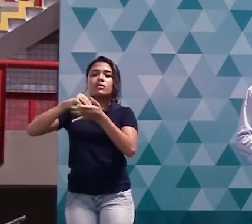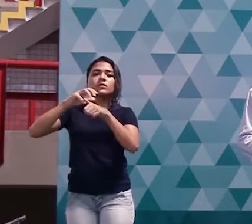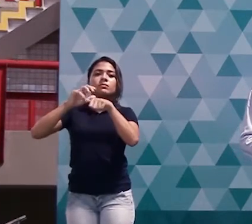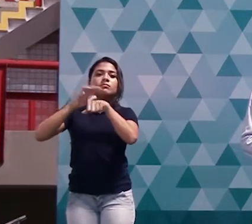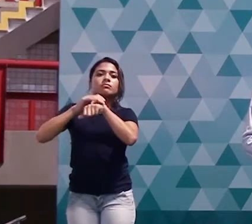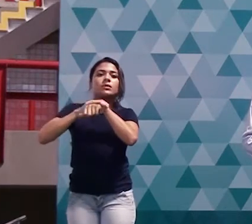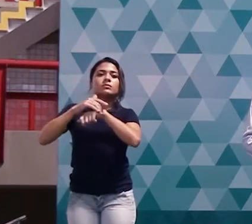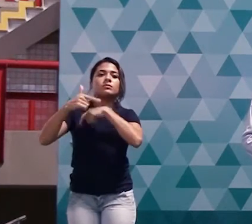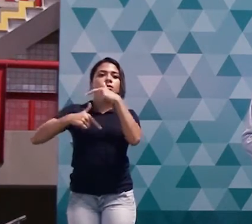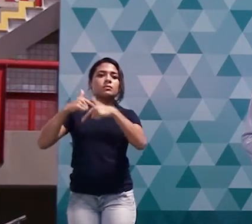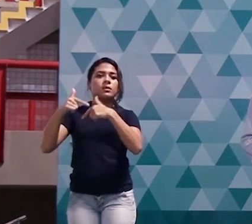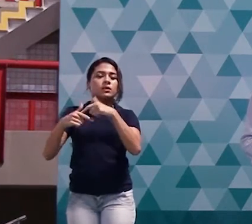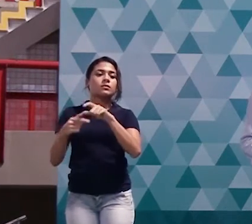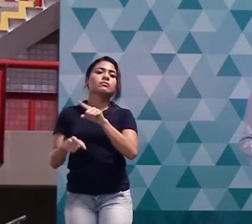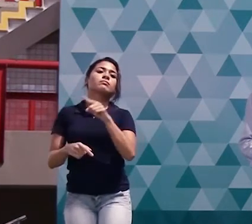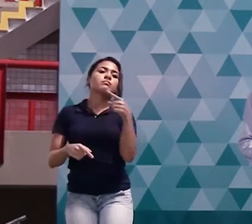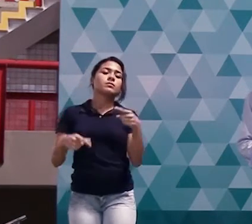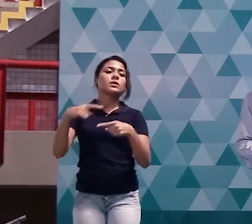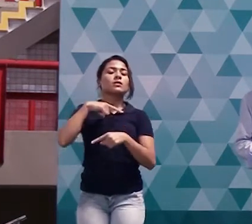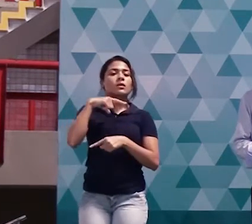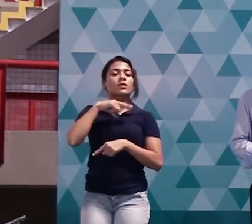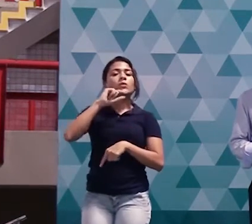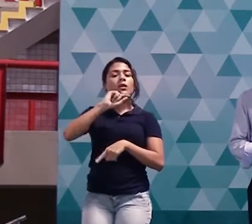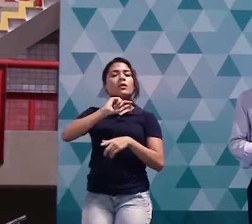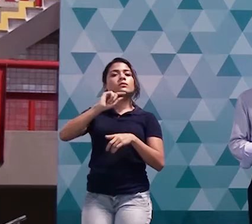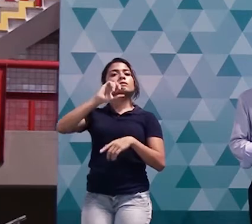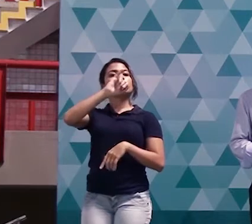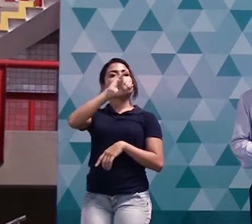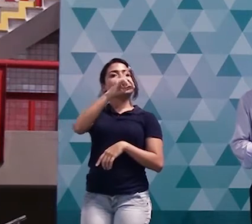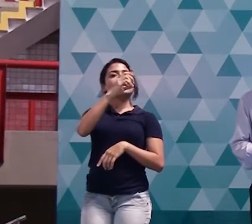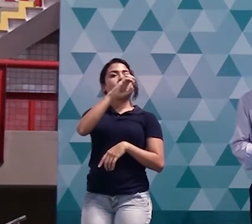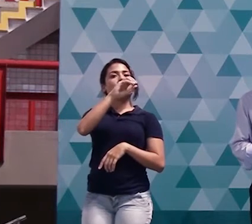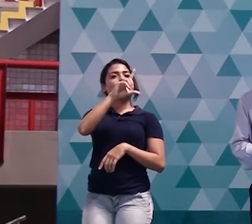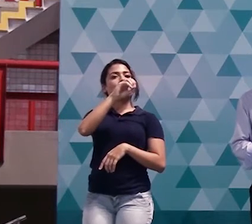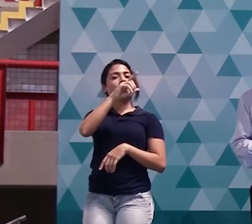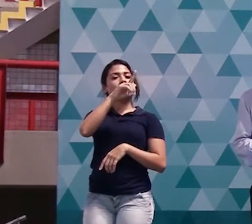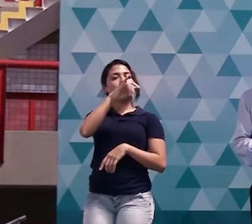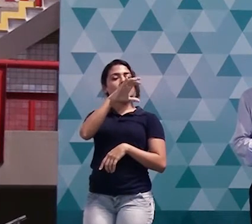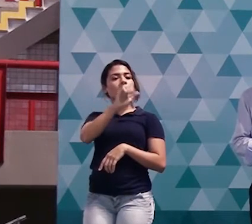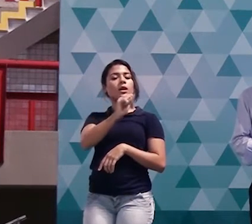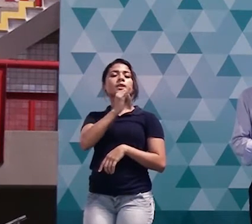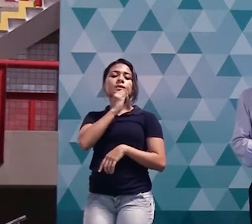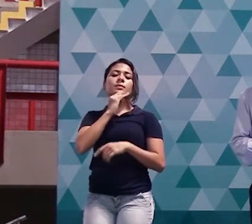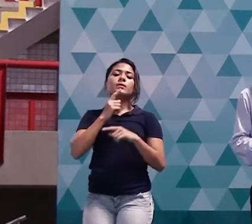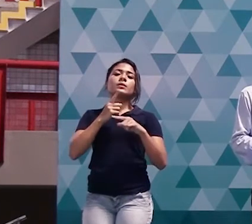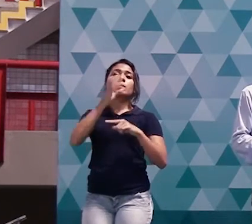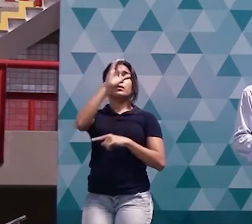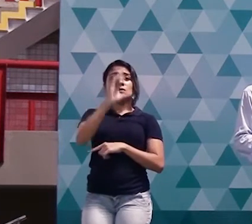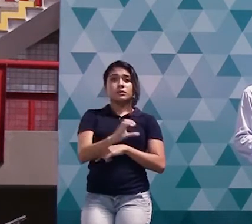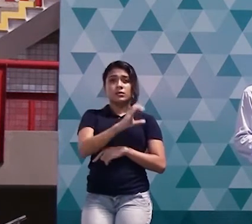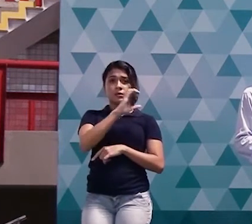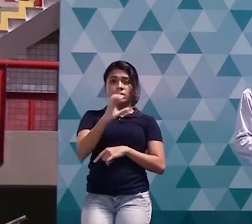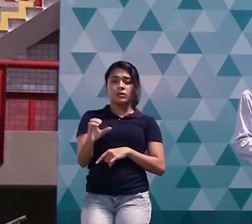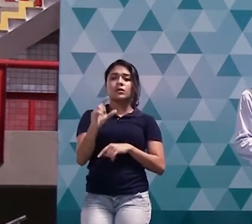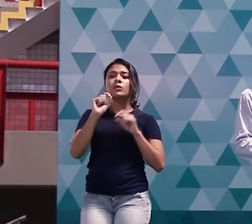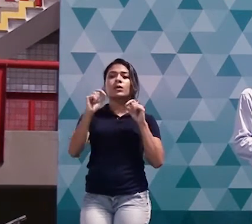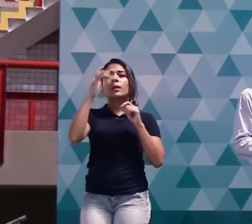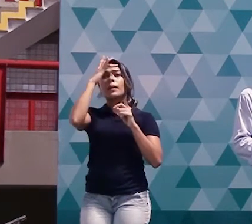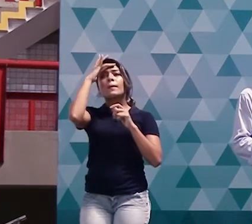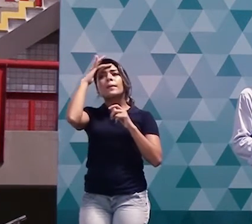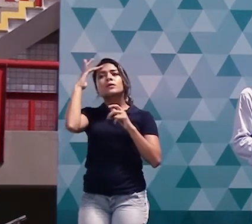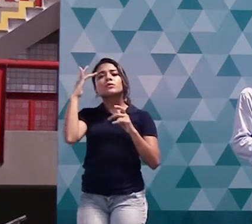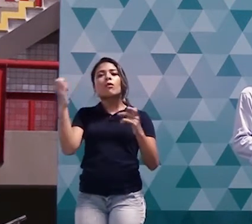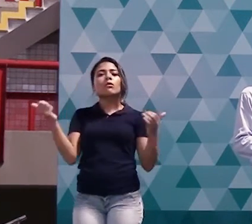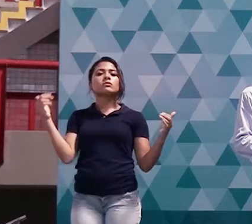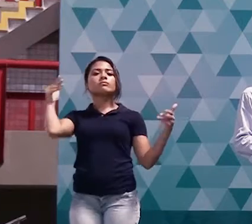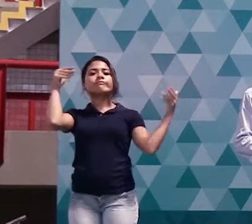tem a realidade ideológica. Como resultado da reforma protestante, a Igreja Católica perdeu muitos fiéis. E aí, no movimento chamado